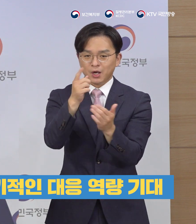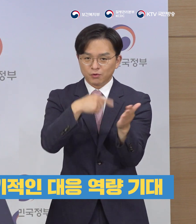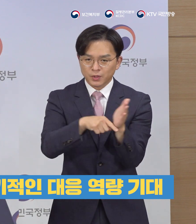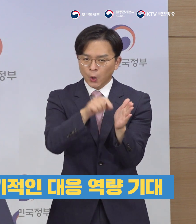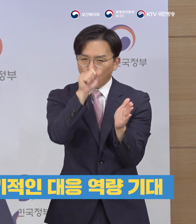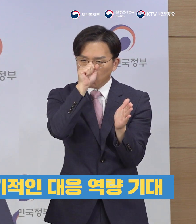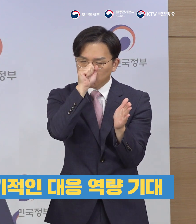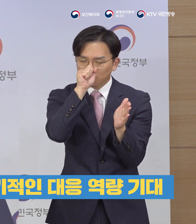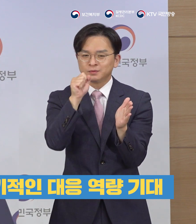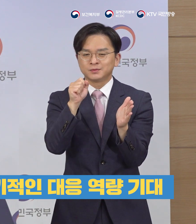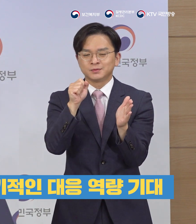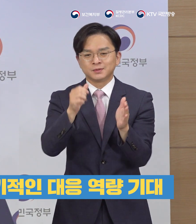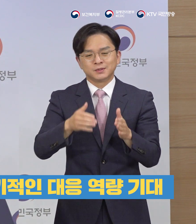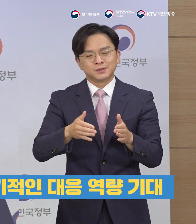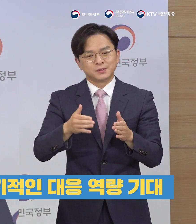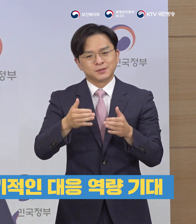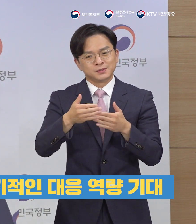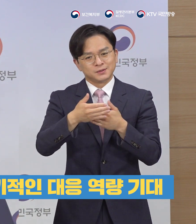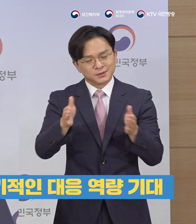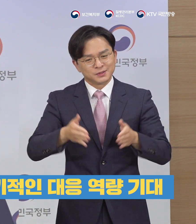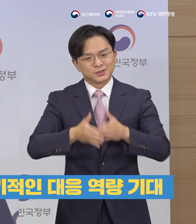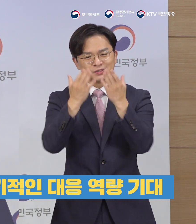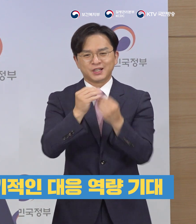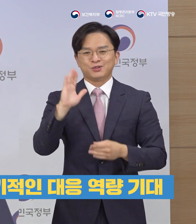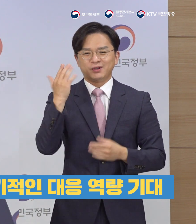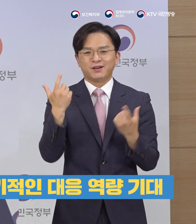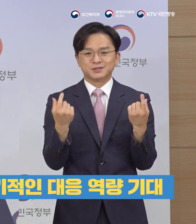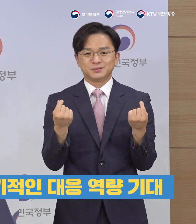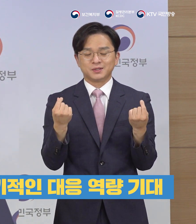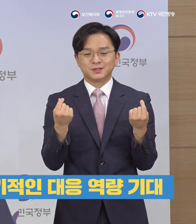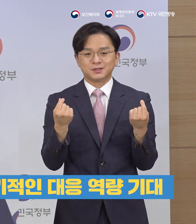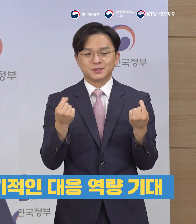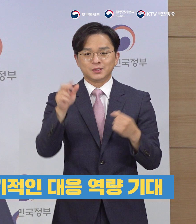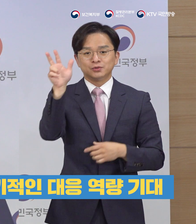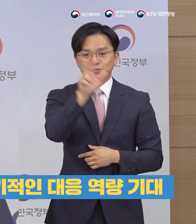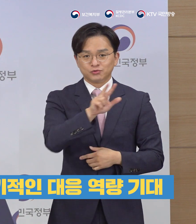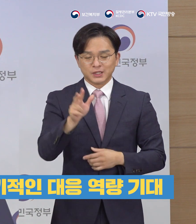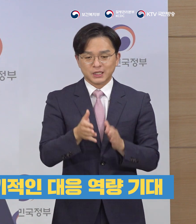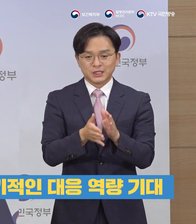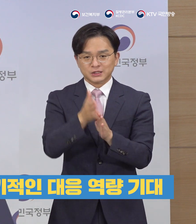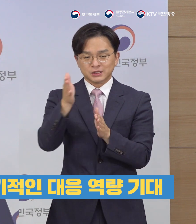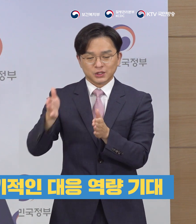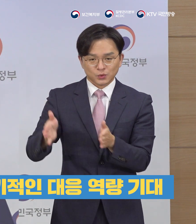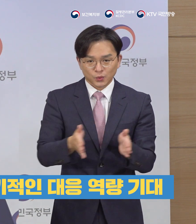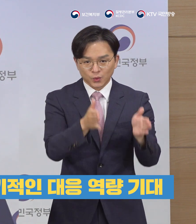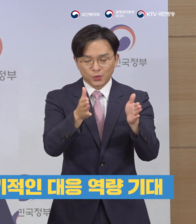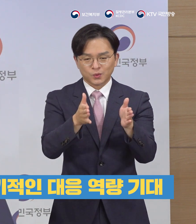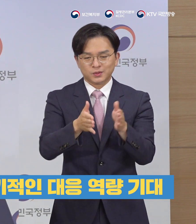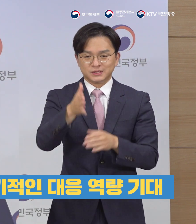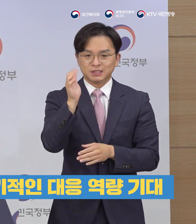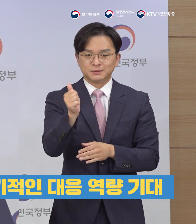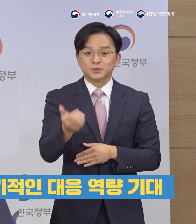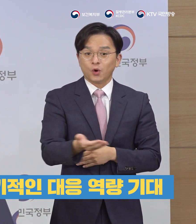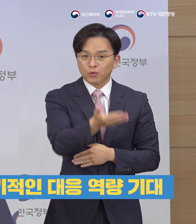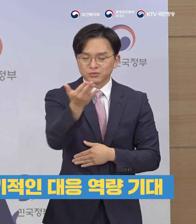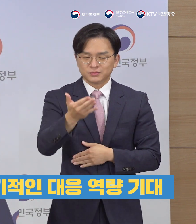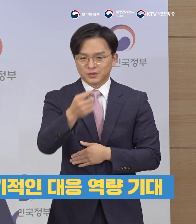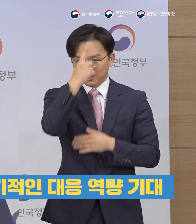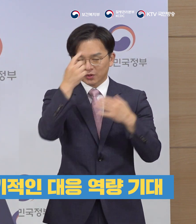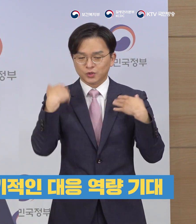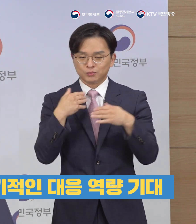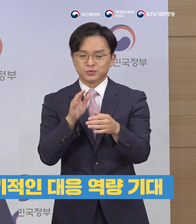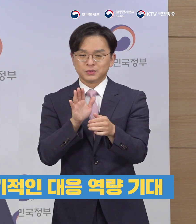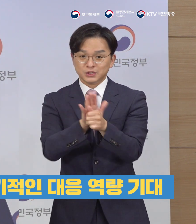장기적 대응 역량을 갖출 수 있을 것으로 기대합니다. 많은 의료기관의 참여와 협조를 부탁드립니다.